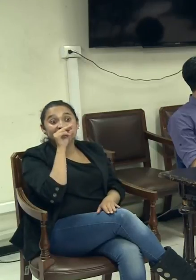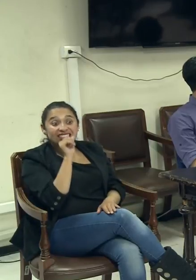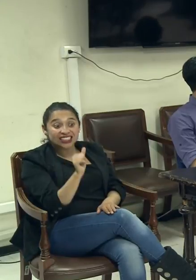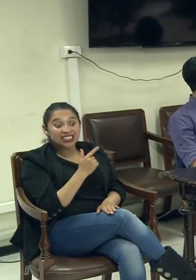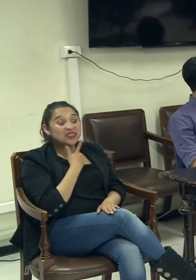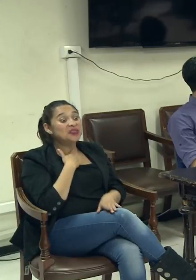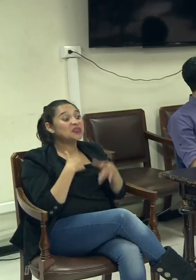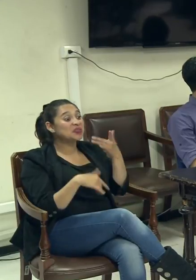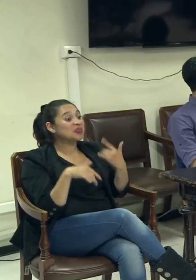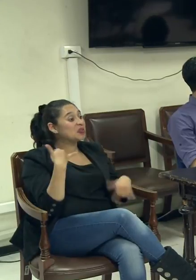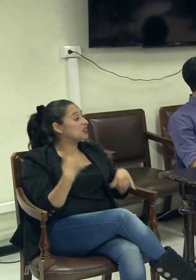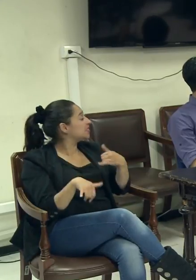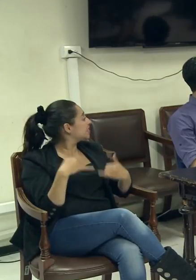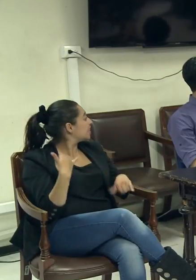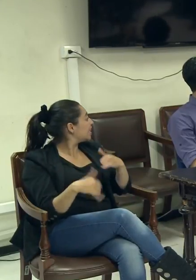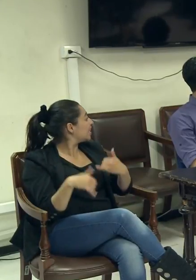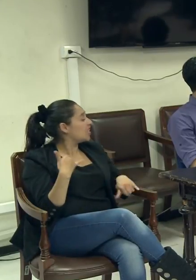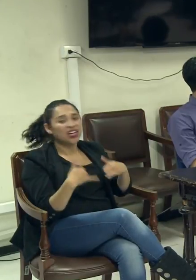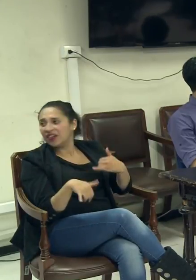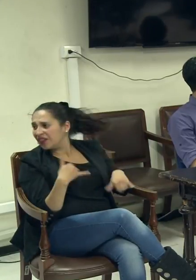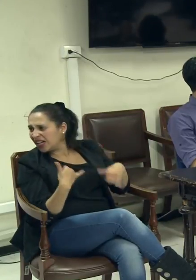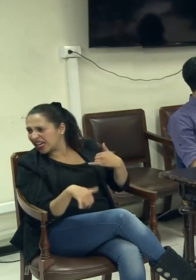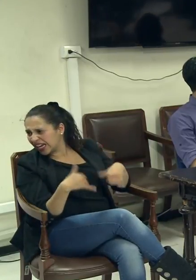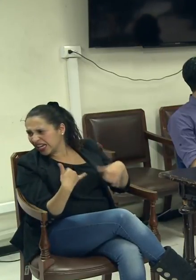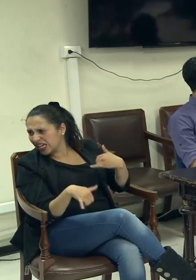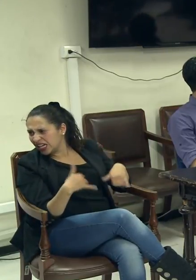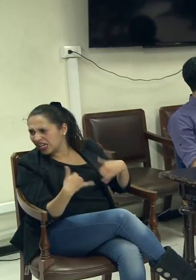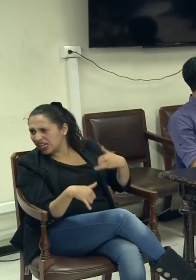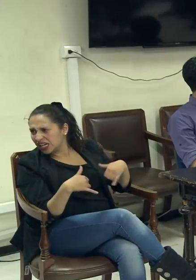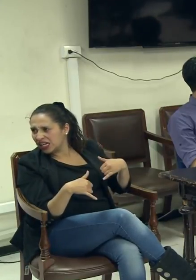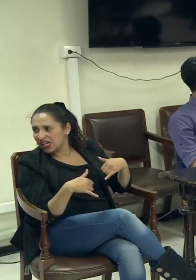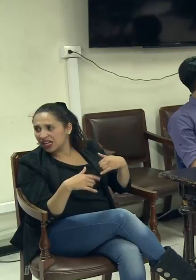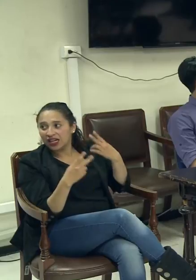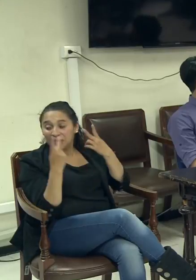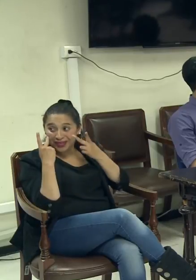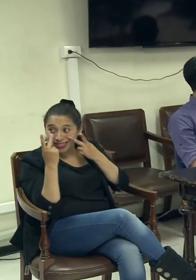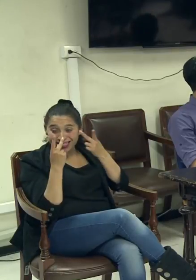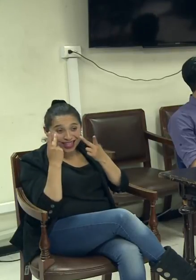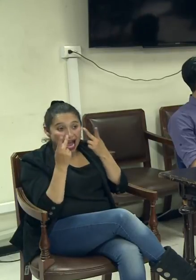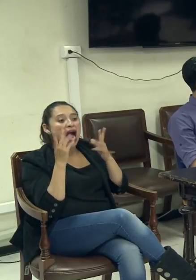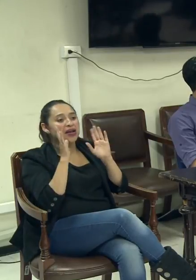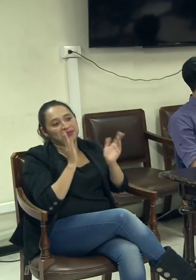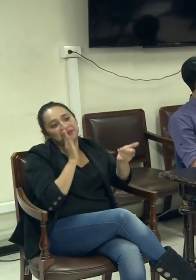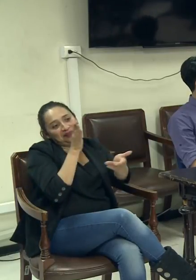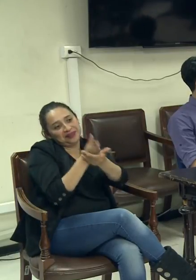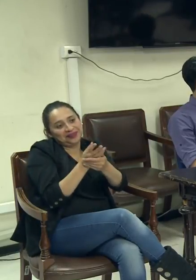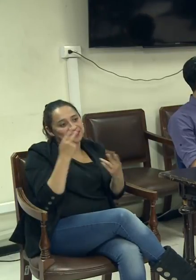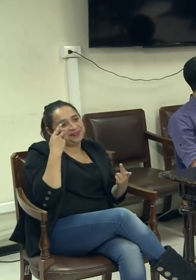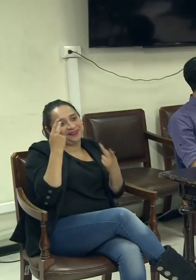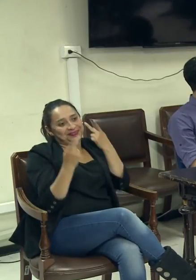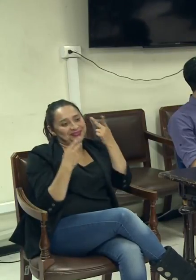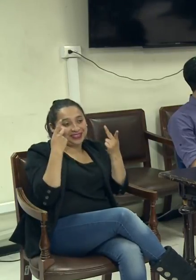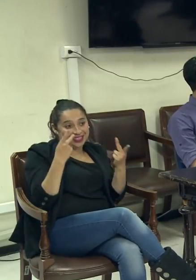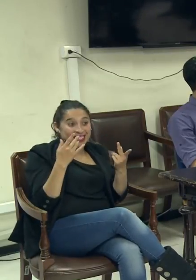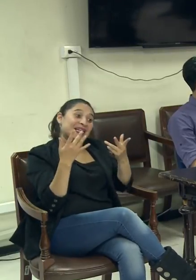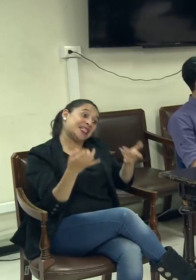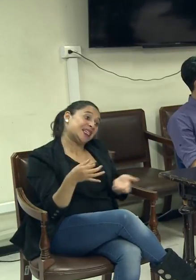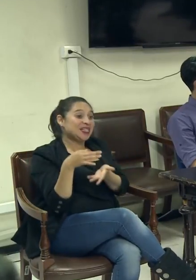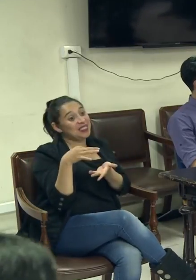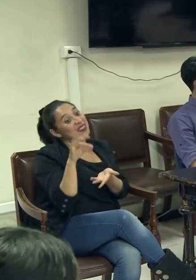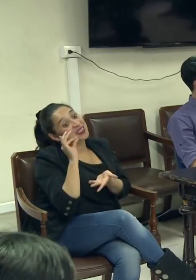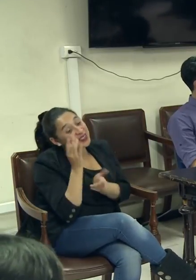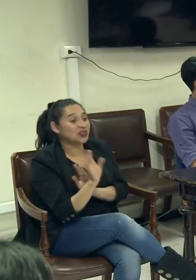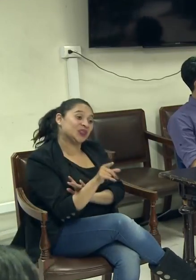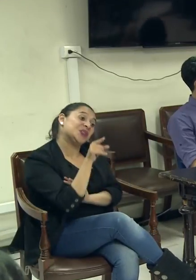genial. Entonces, iba, durante su periodo se visitaba. Iban a visitar, y toma usted tecito, ¿y qué hizo